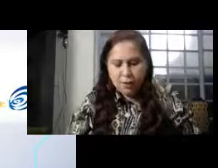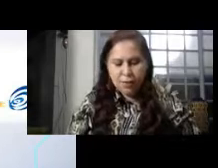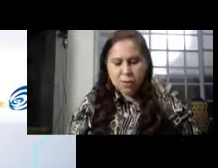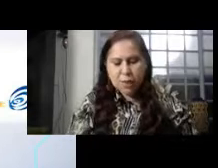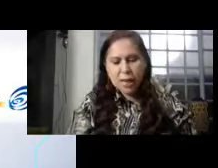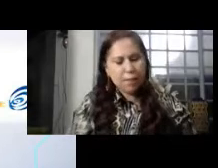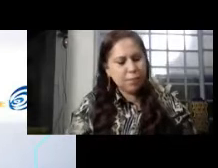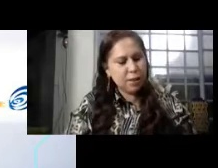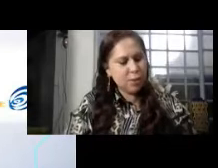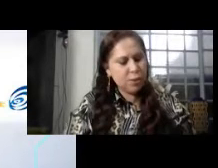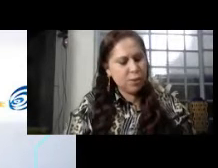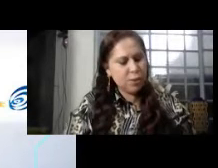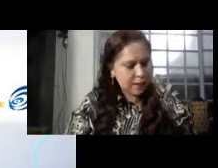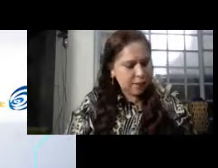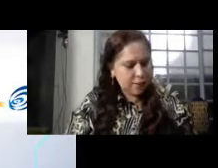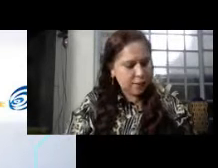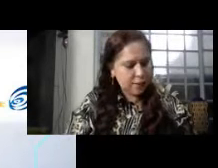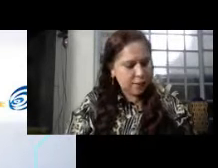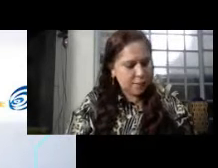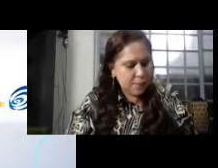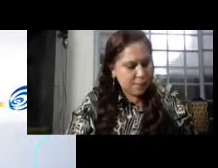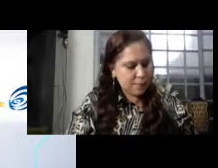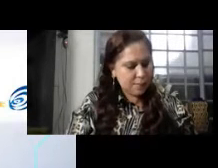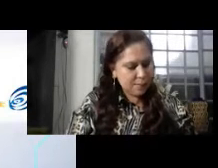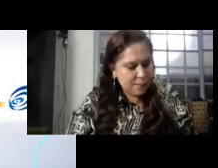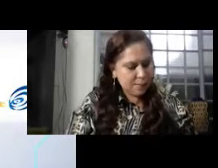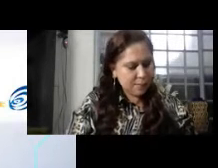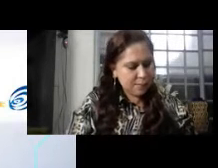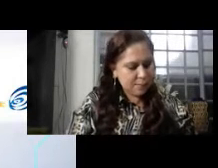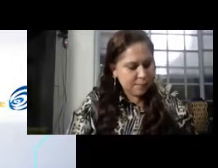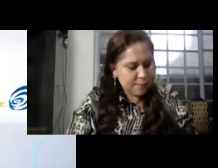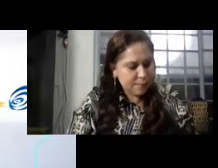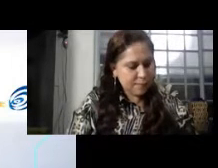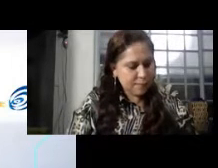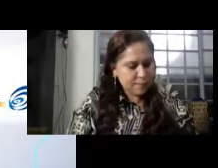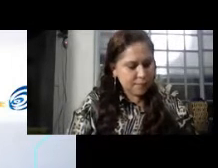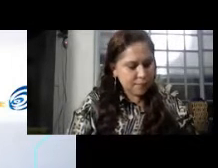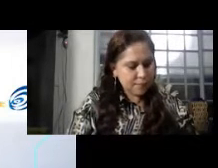Vamos para estrutura negativa, tá bom?